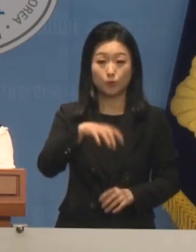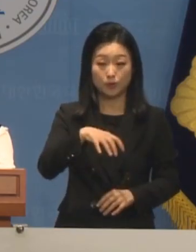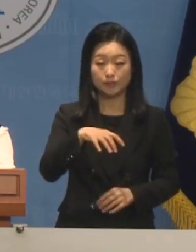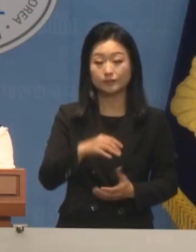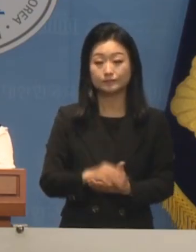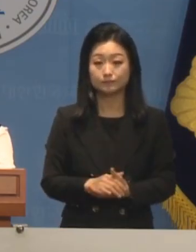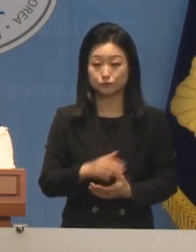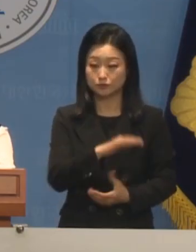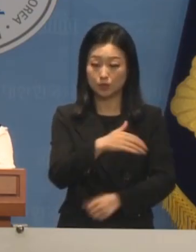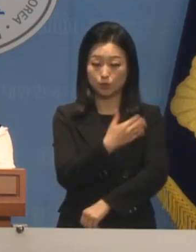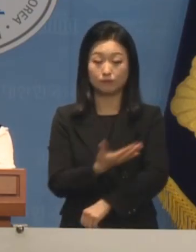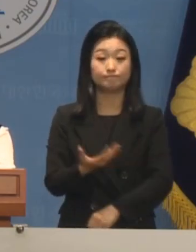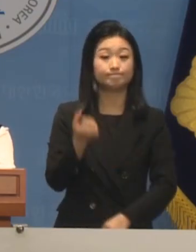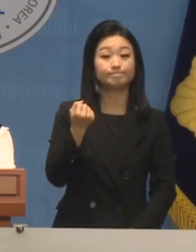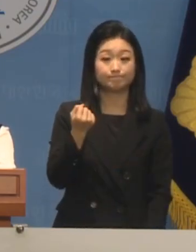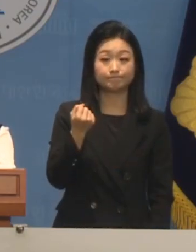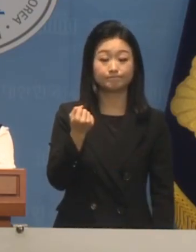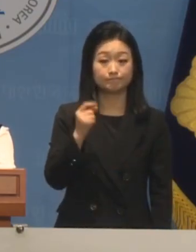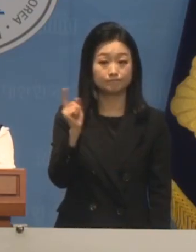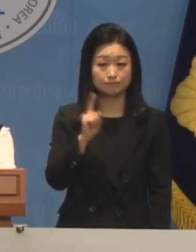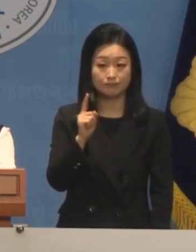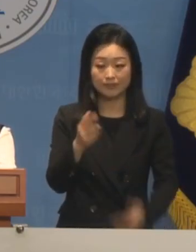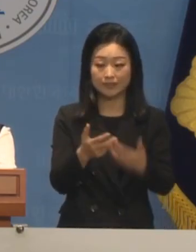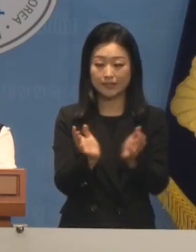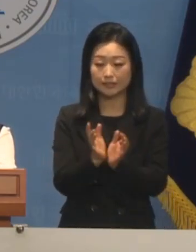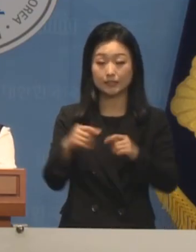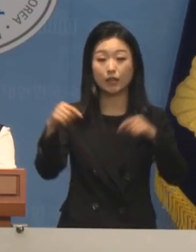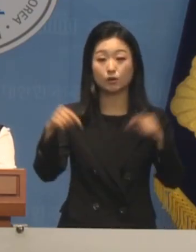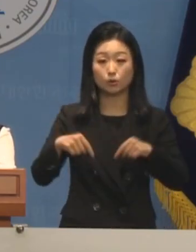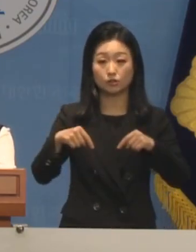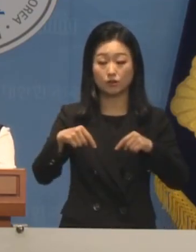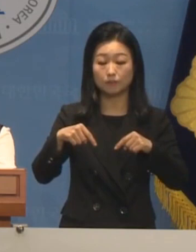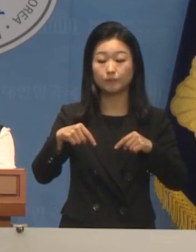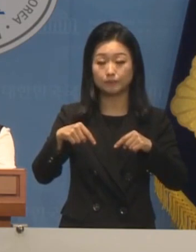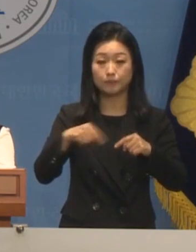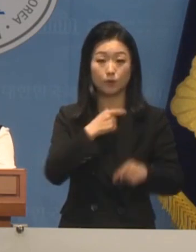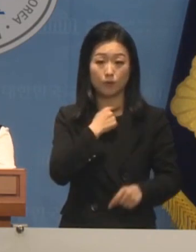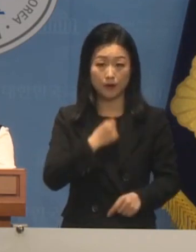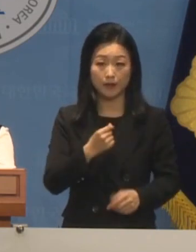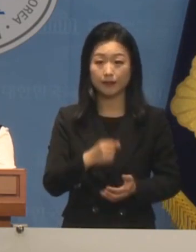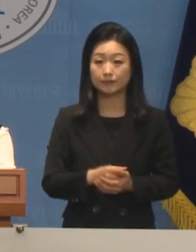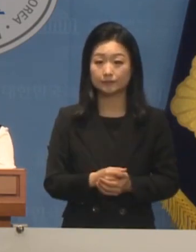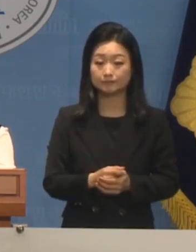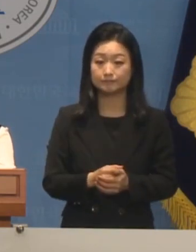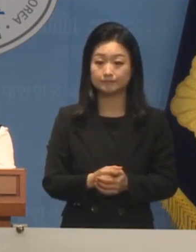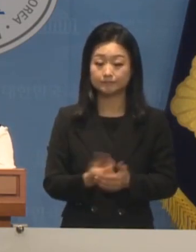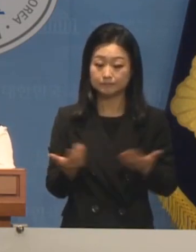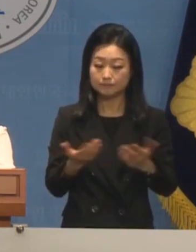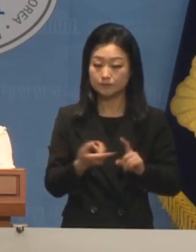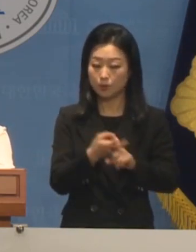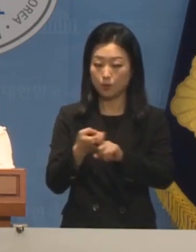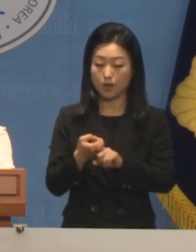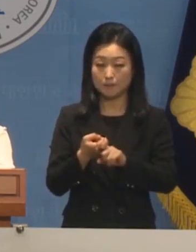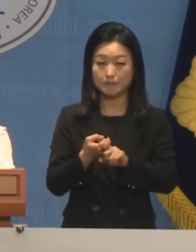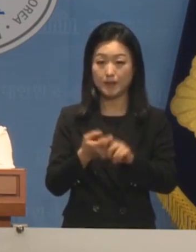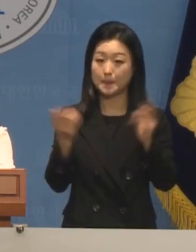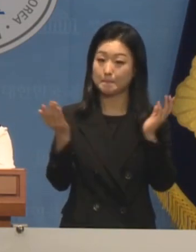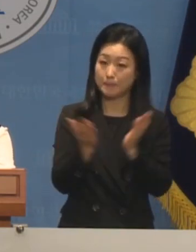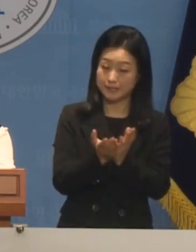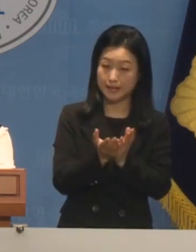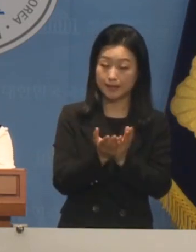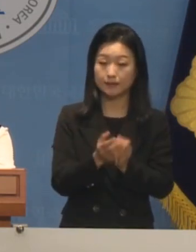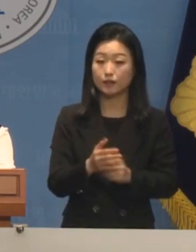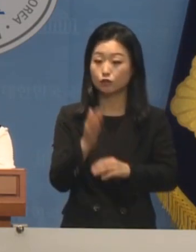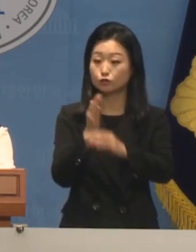가지는 권리이자 역할인 단체 교섭을 하고 있습니다 산업별 노동 조합으로서 노동조합이 없는